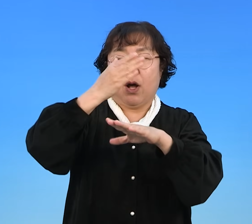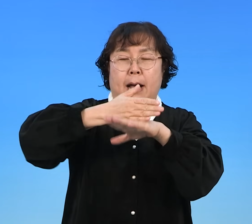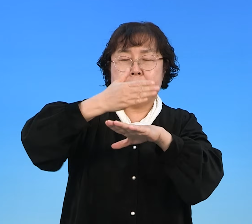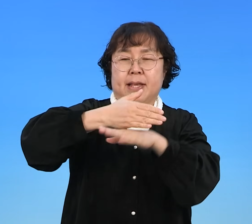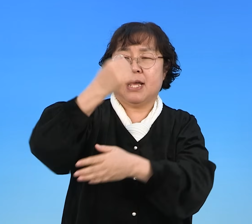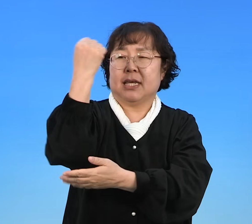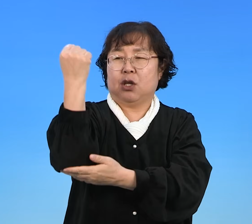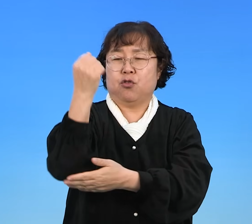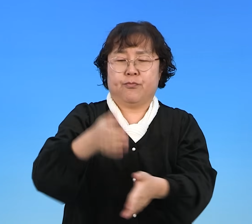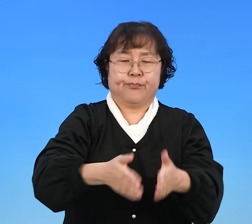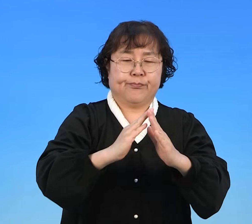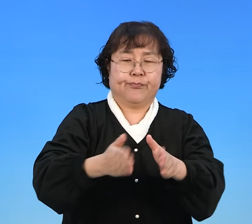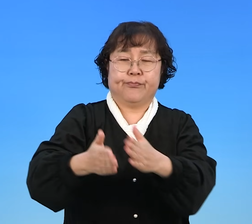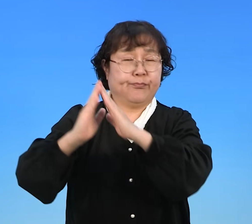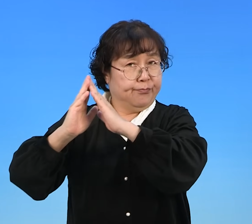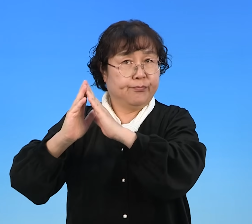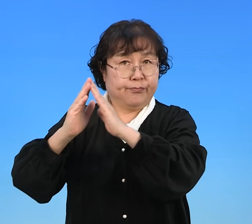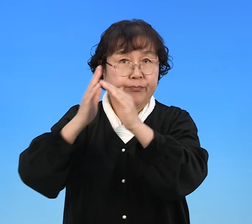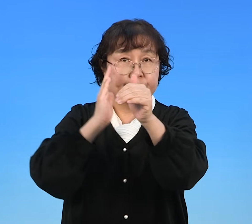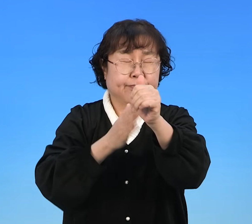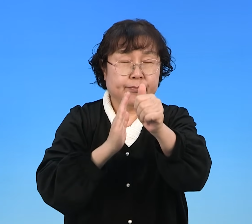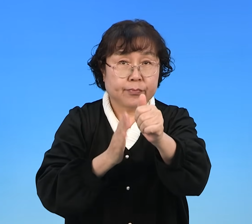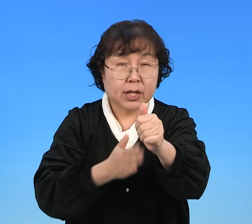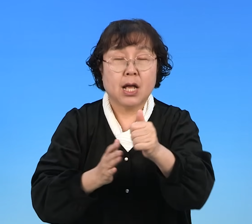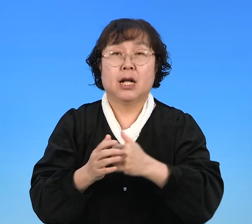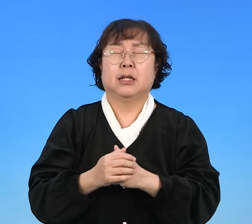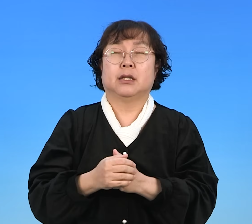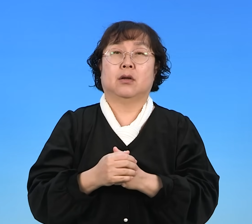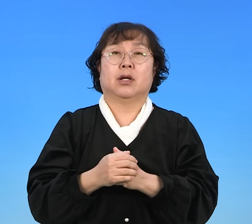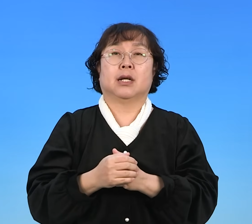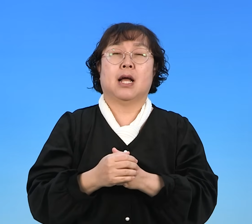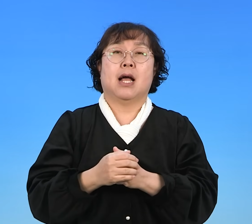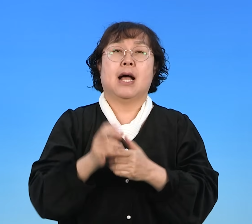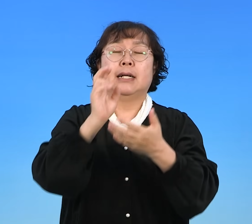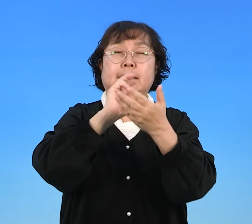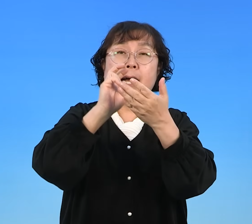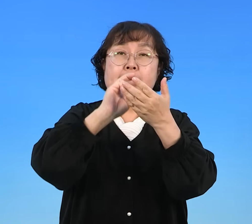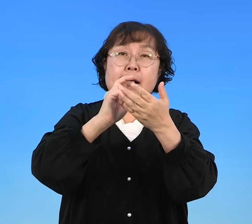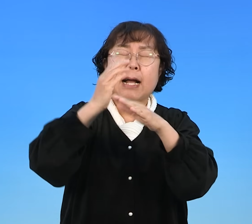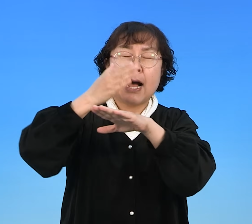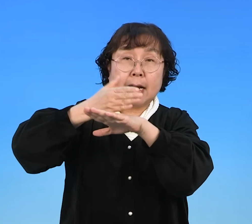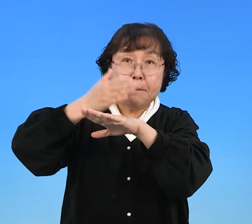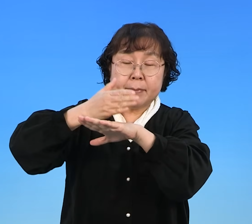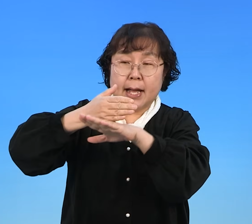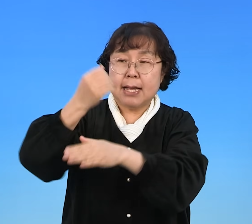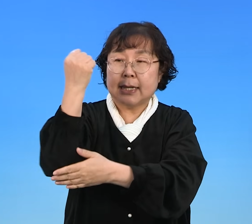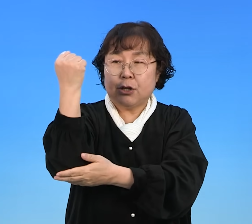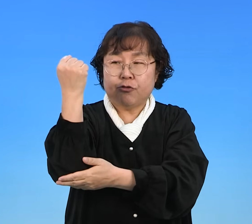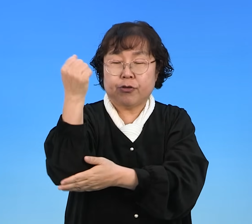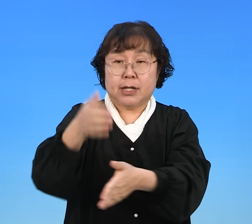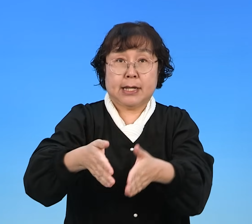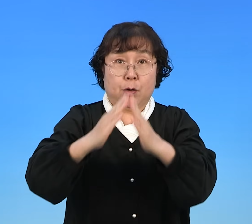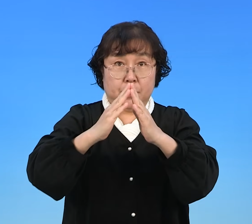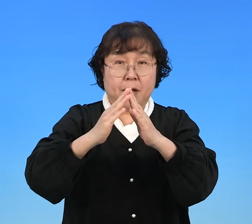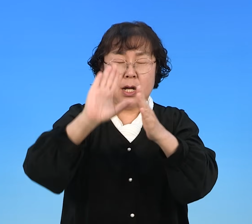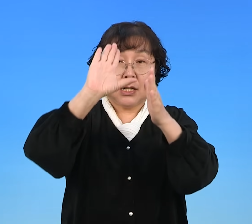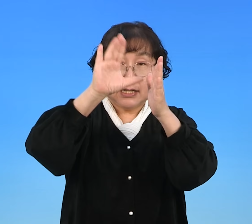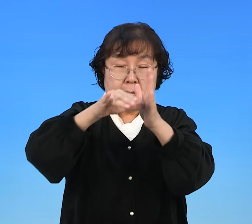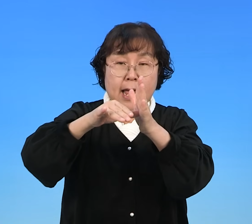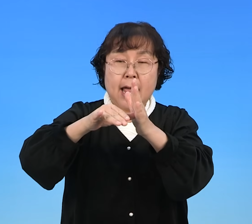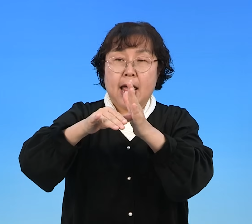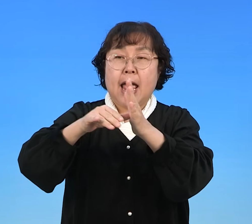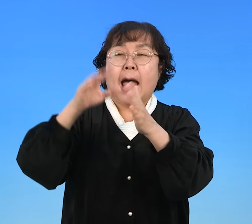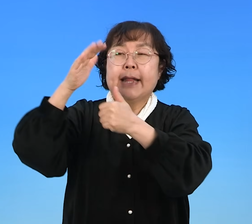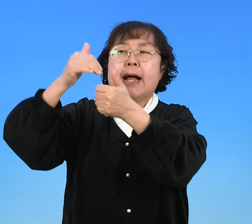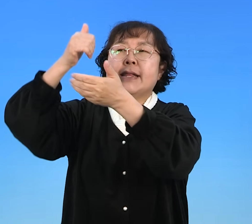합니다. 우리가 이렇게 찬양과 감사로 기둥을 세우고 나면 그때 비로소